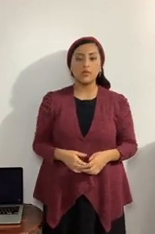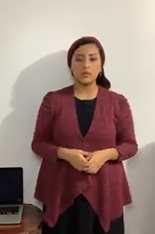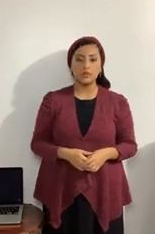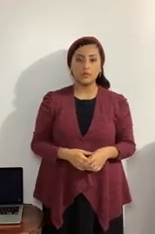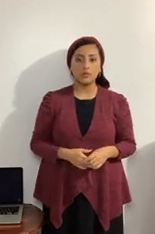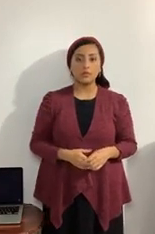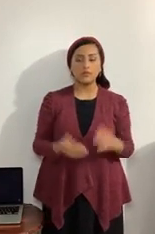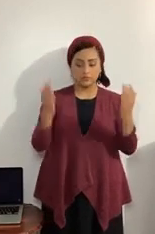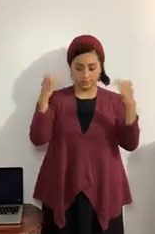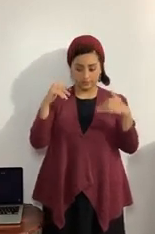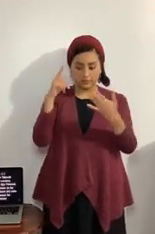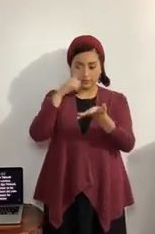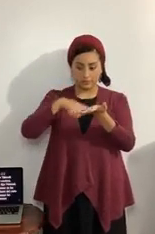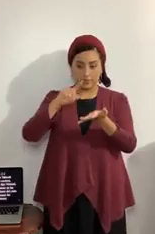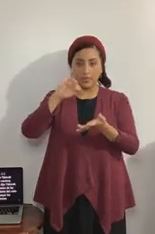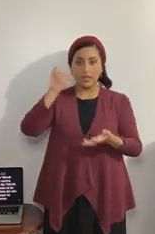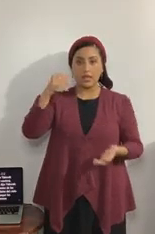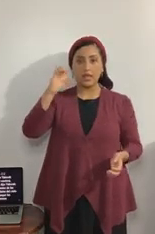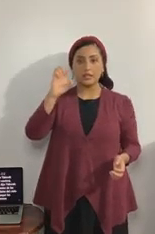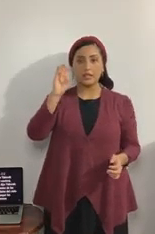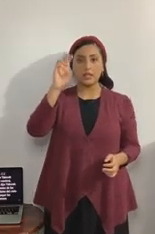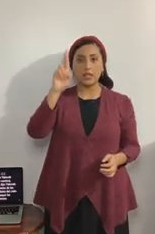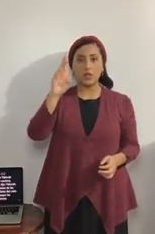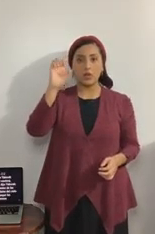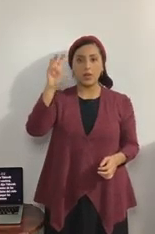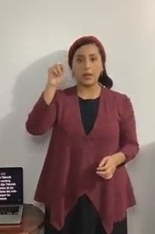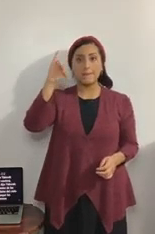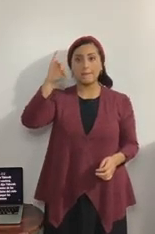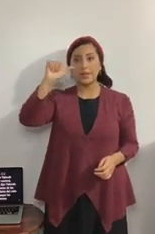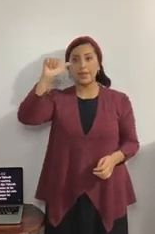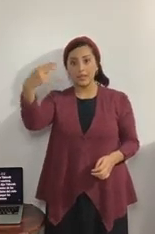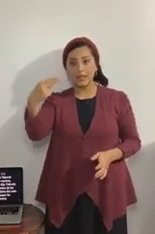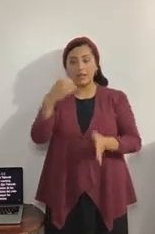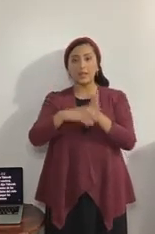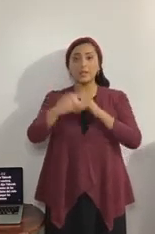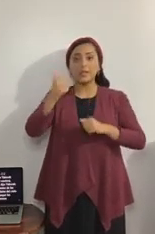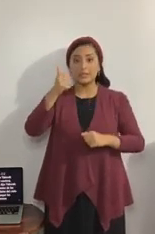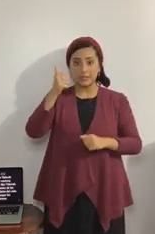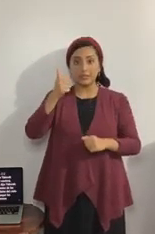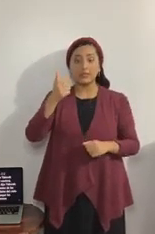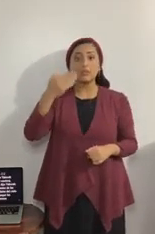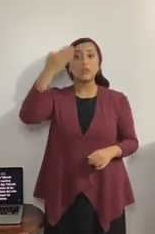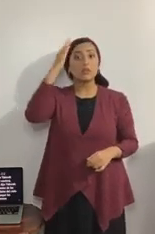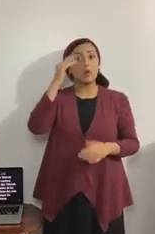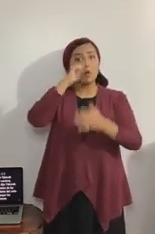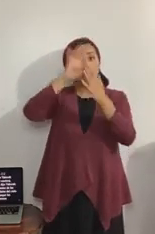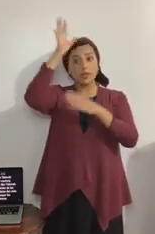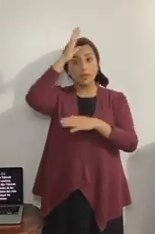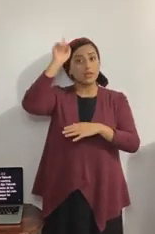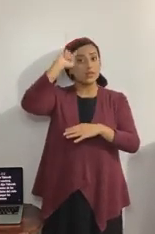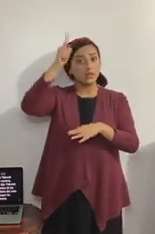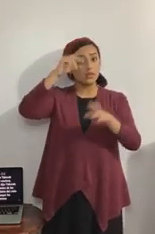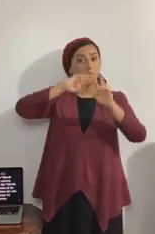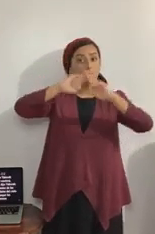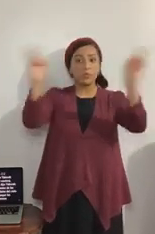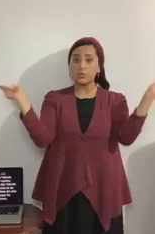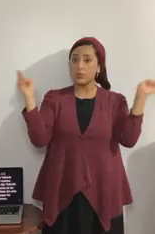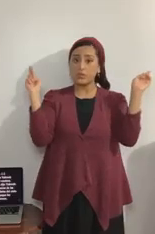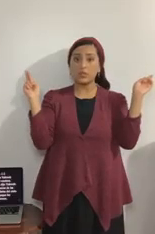Vamos por favor a Jeremías amados, Jeremías 10. El Eterno ya había dicho a su